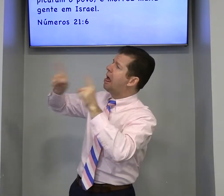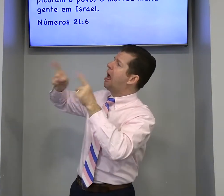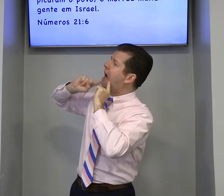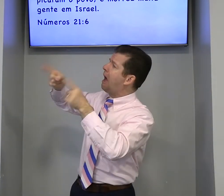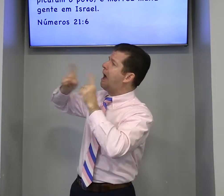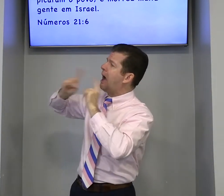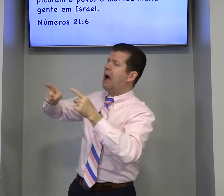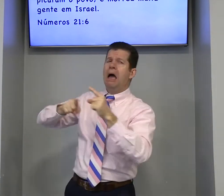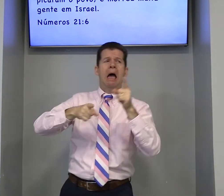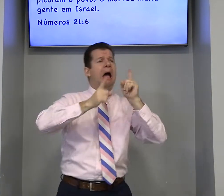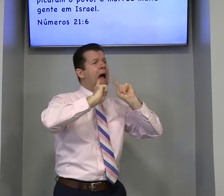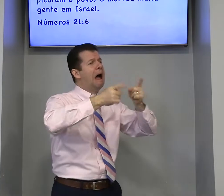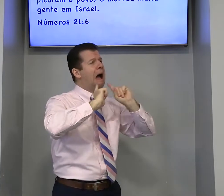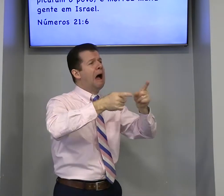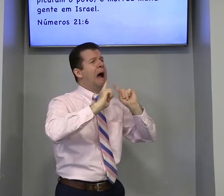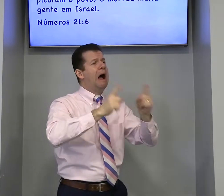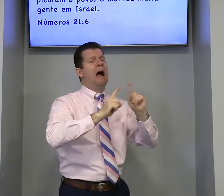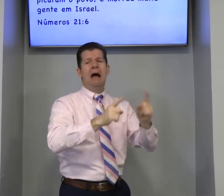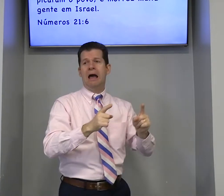entre o povo serpentes ardentes.